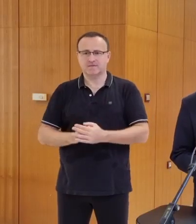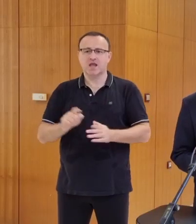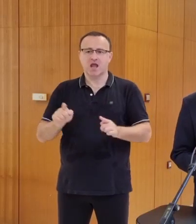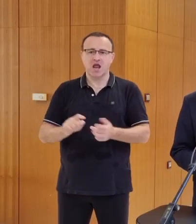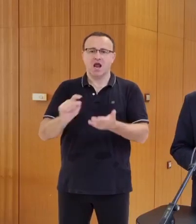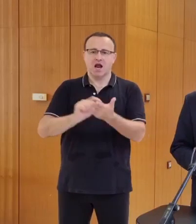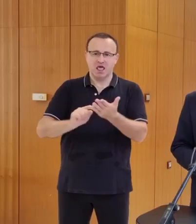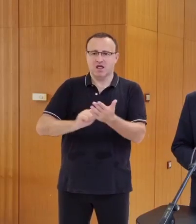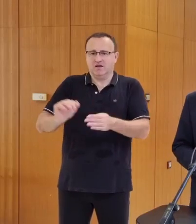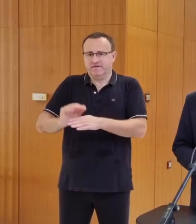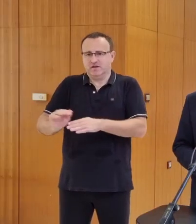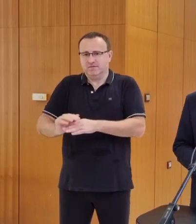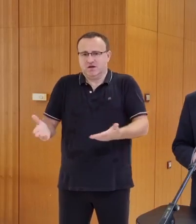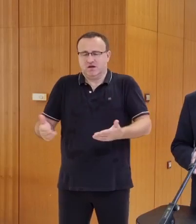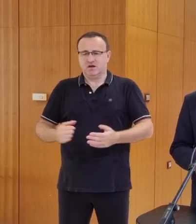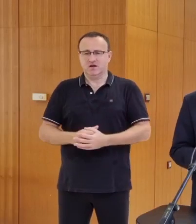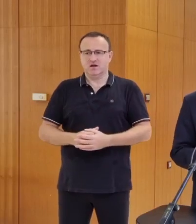na výnimku.